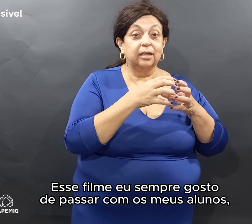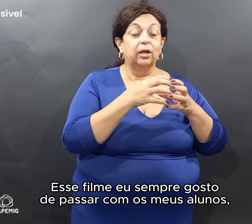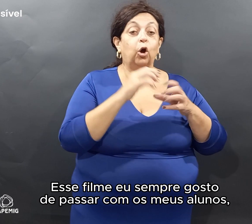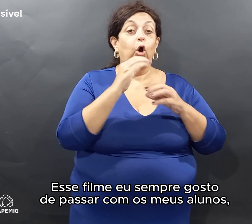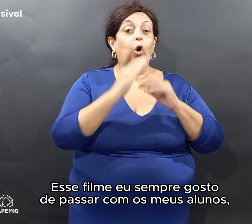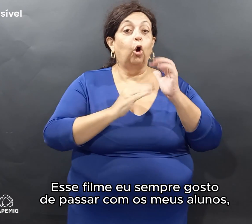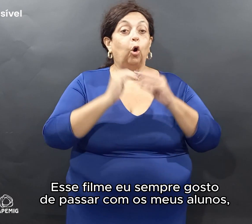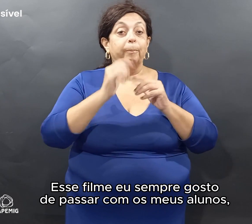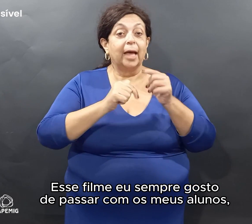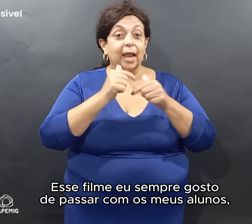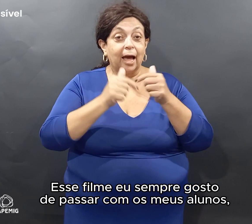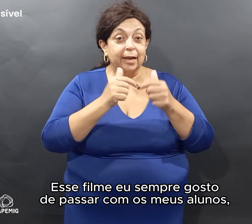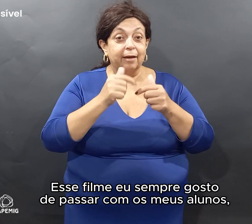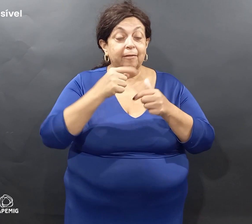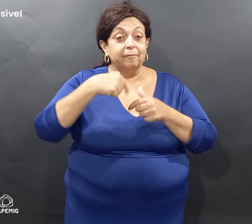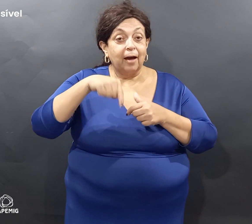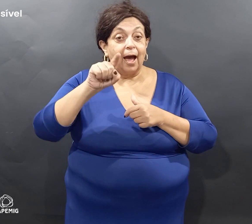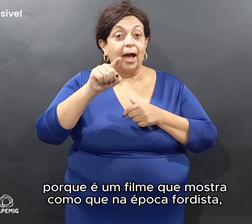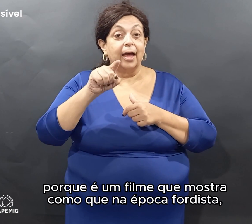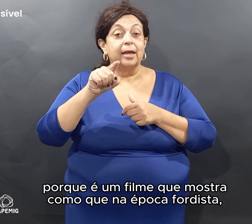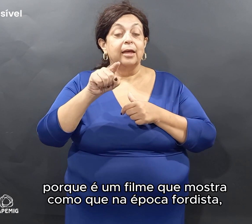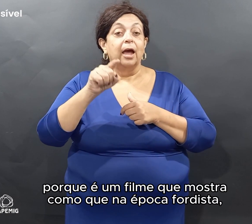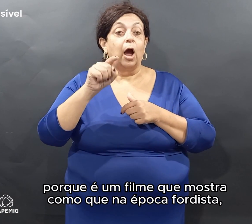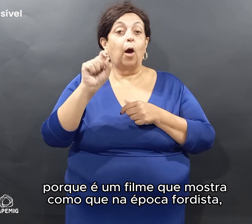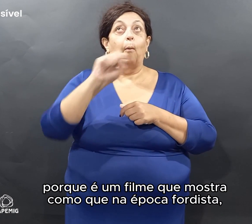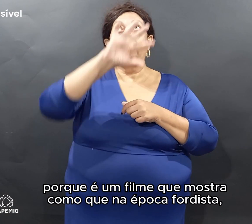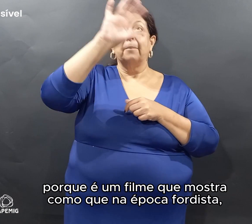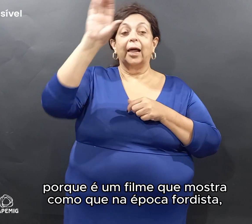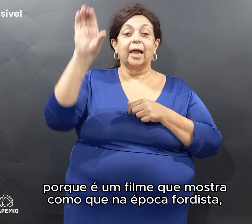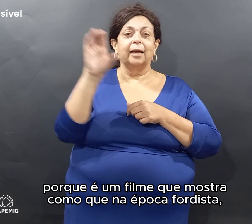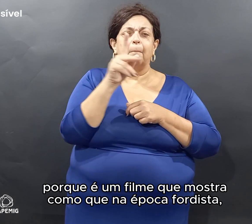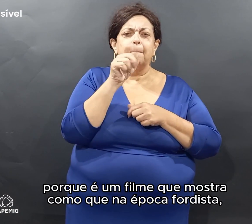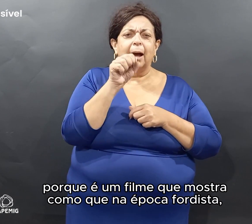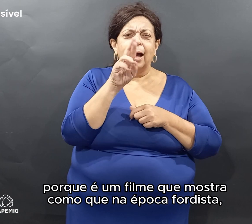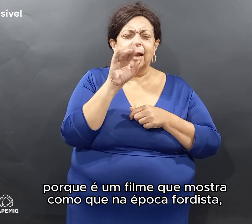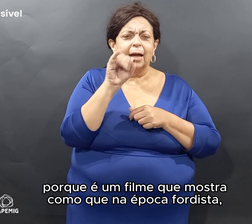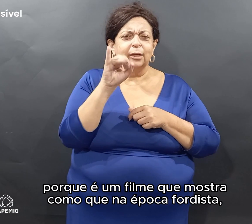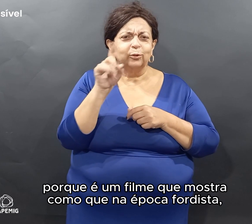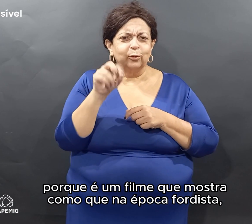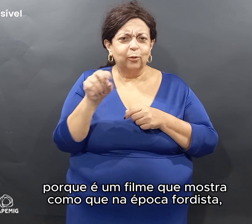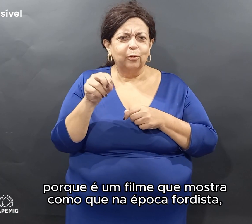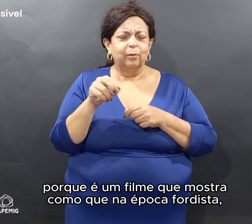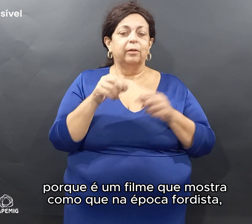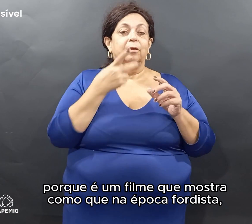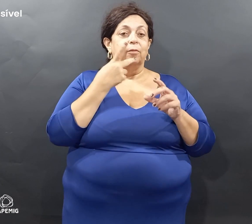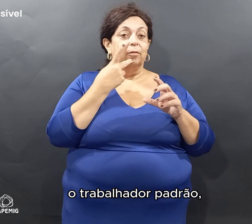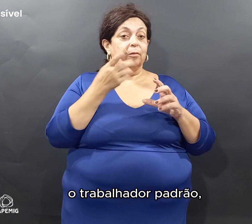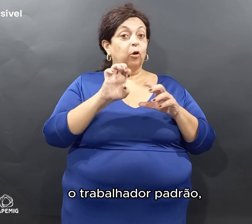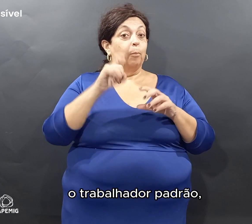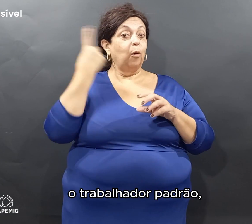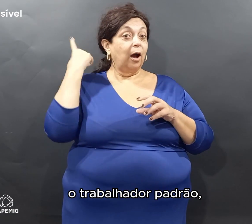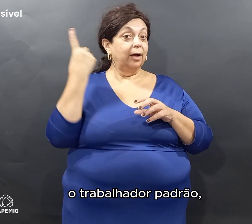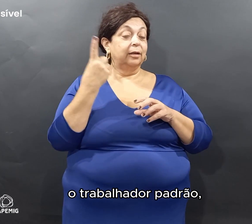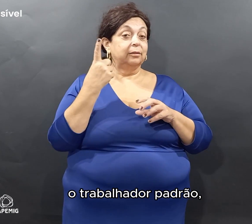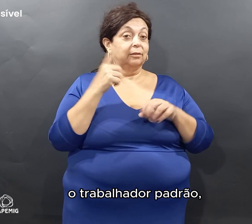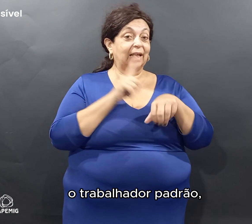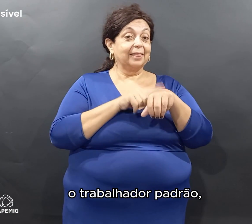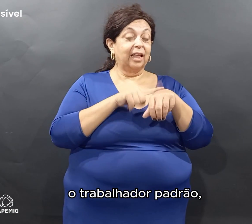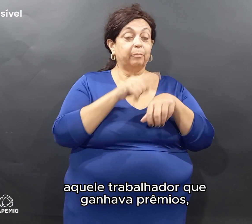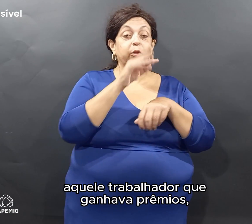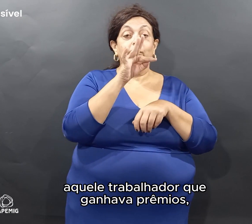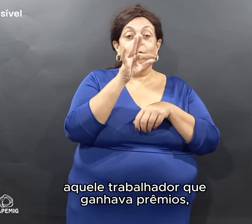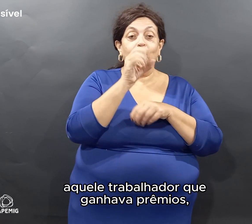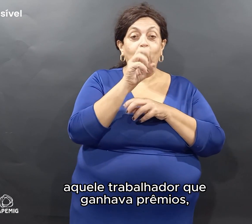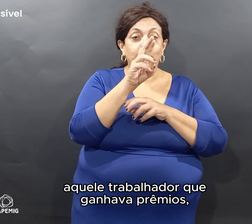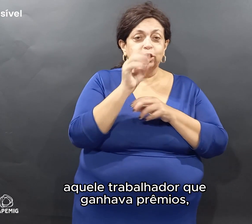filme eu sempre gosto de passar com os meus alunos, porque é um filme que mostra como que na época fordista, né, o trabalhador